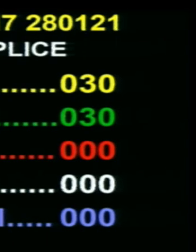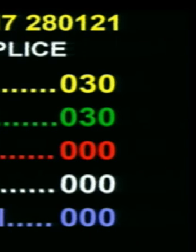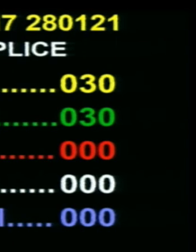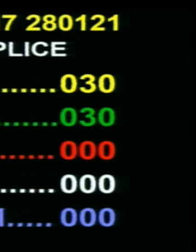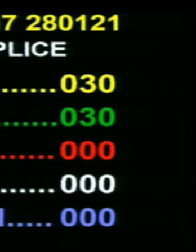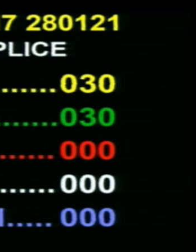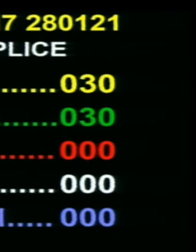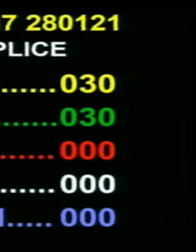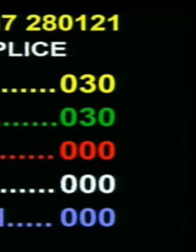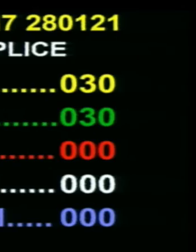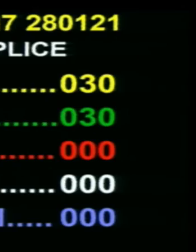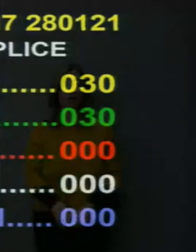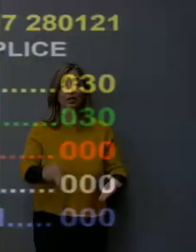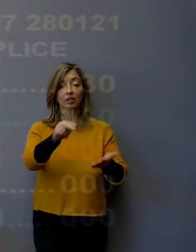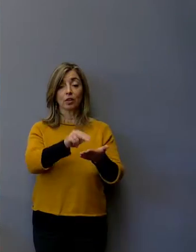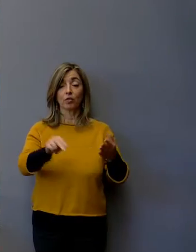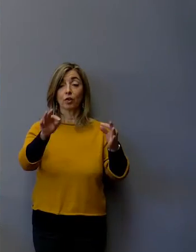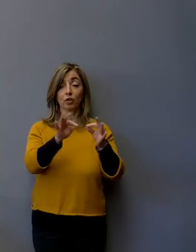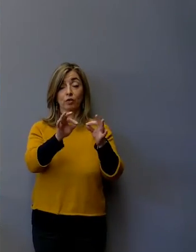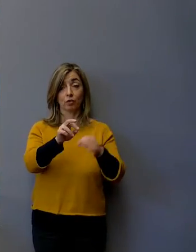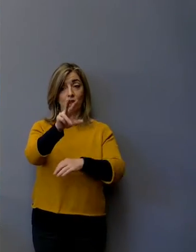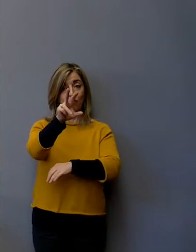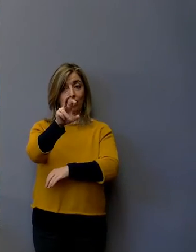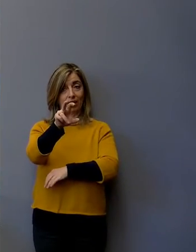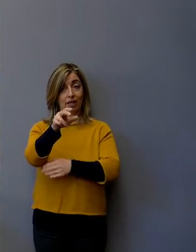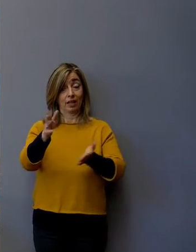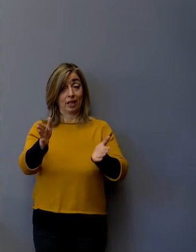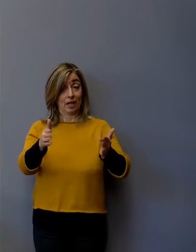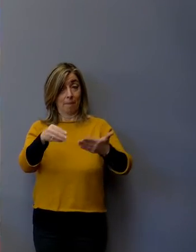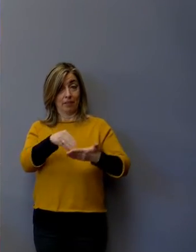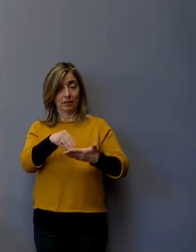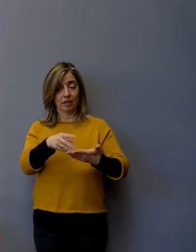30 voti favorevoli in presenza consigliere avvenente